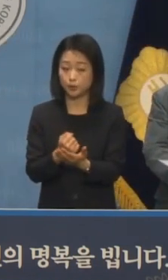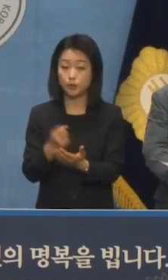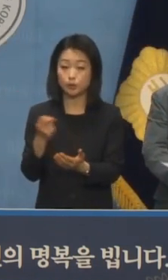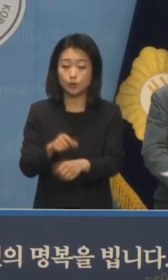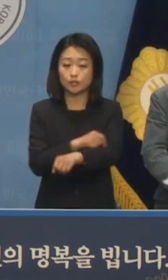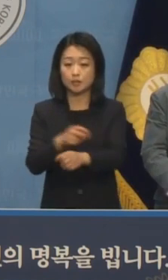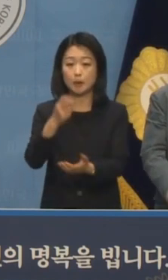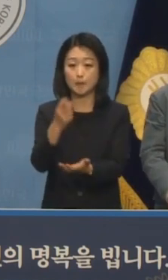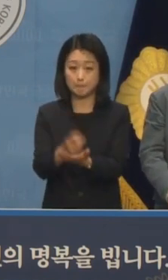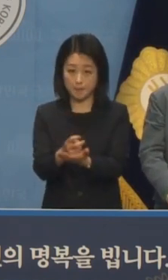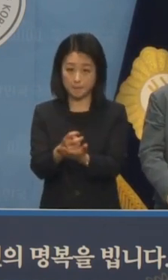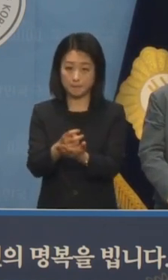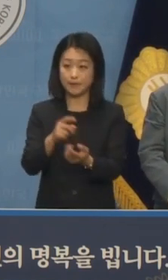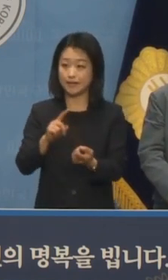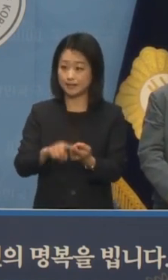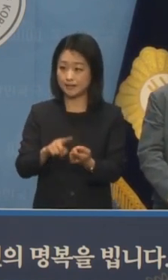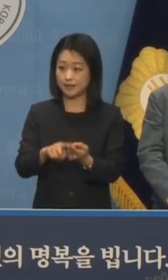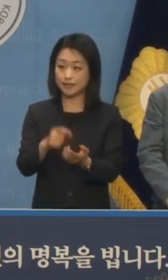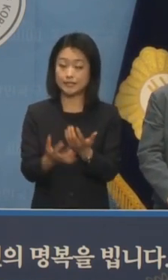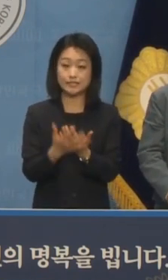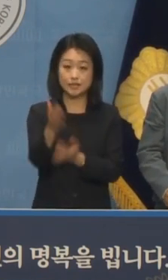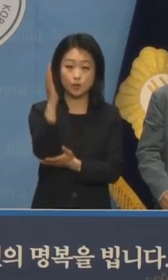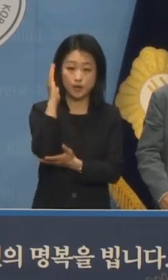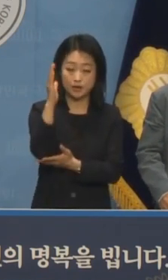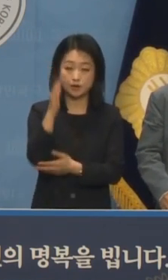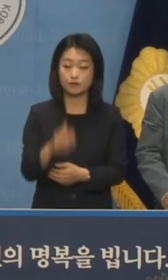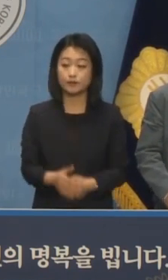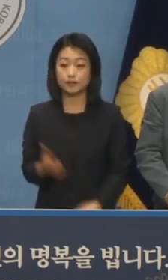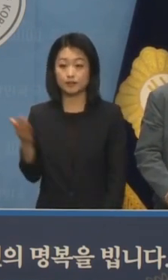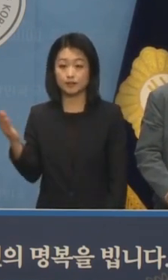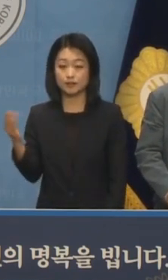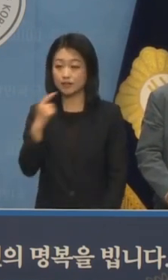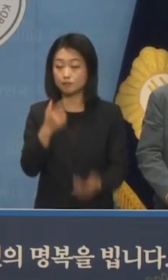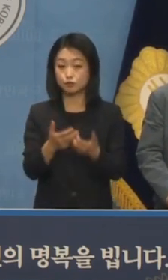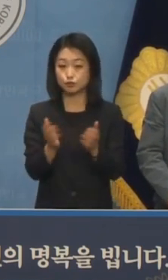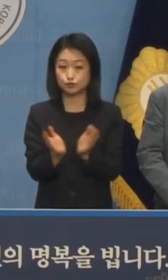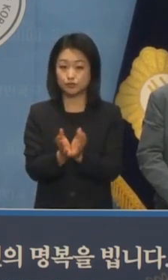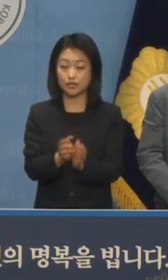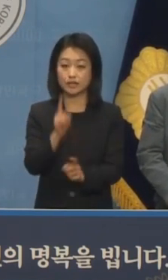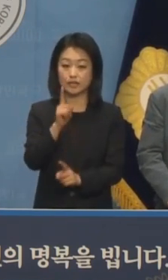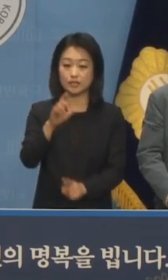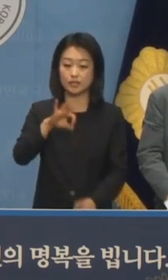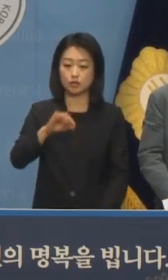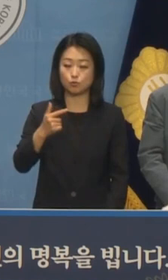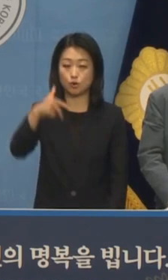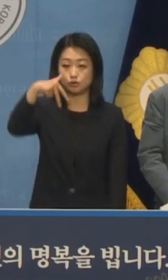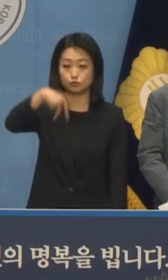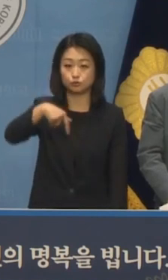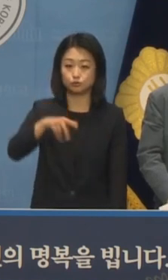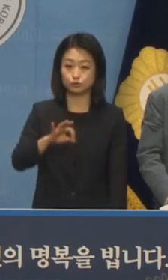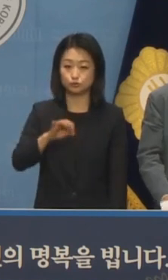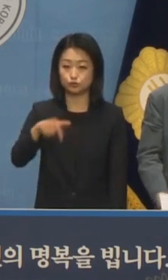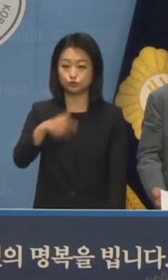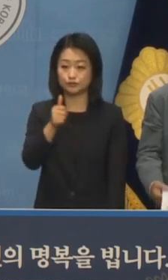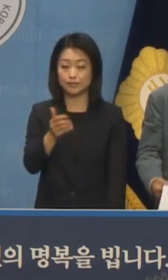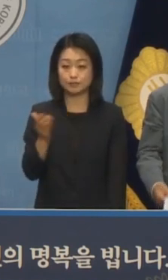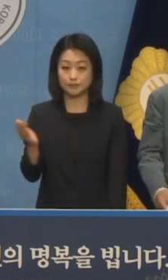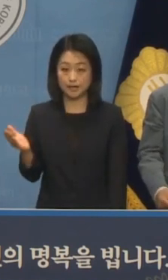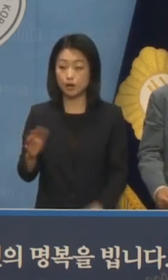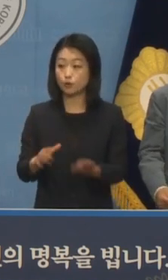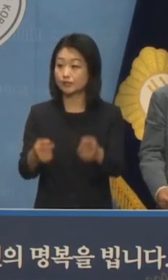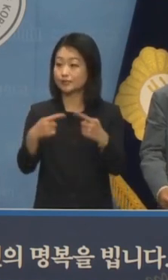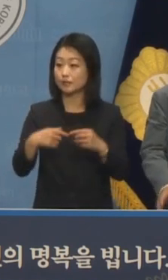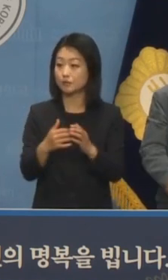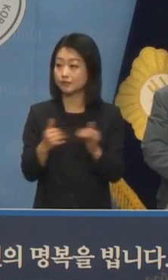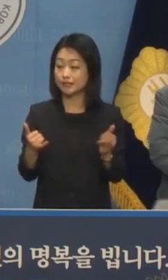개정 촉구 기자회견을 시작하겠습니다. 저는 더불어민주당 을지로위원회 이원정 국장입니다. 오늘 참석하신